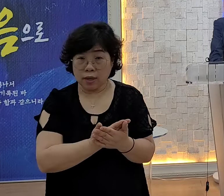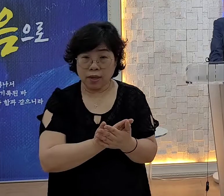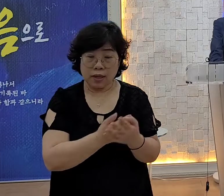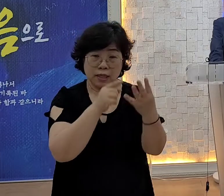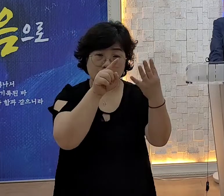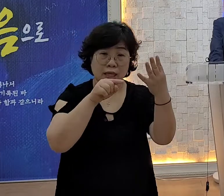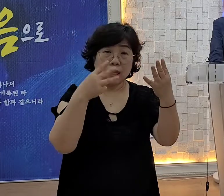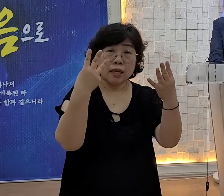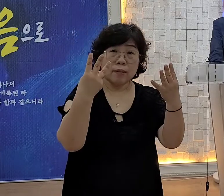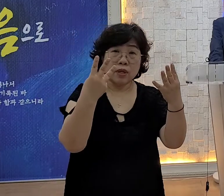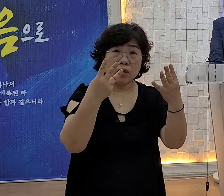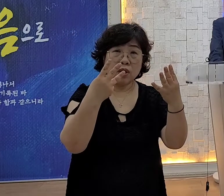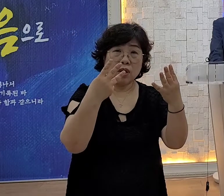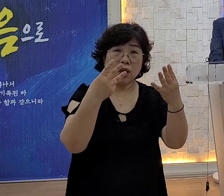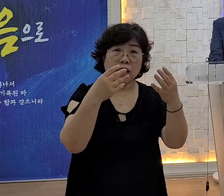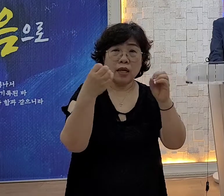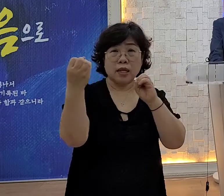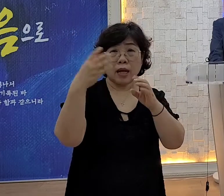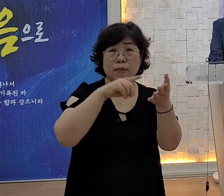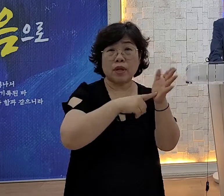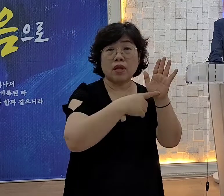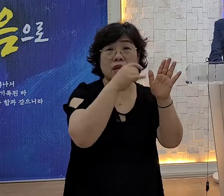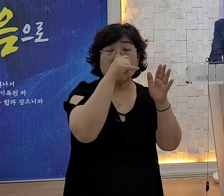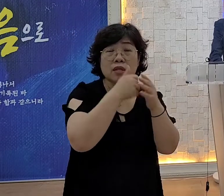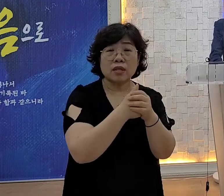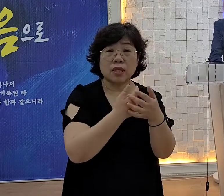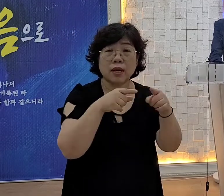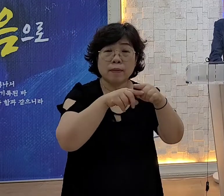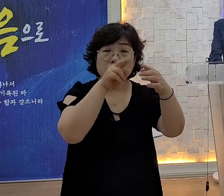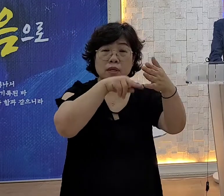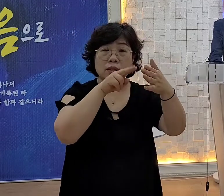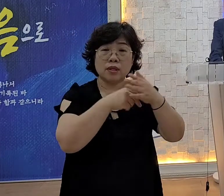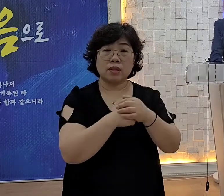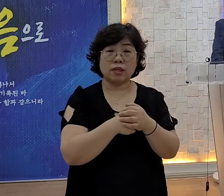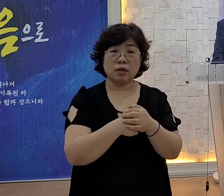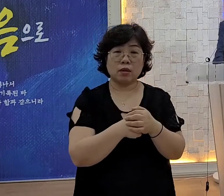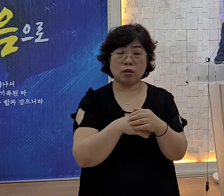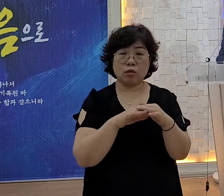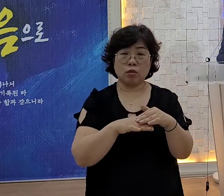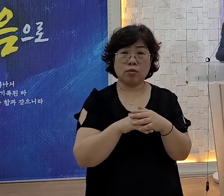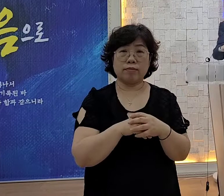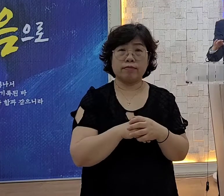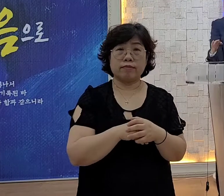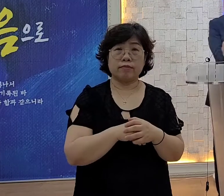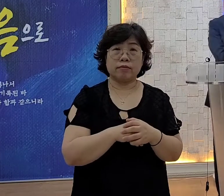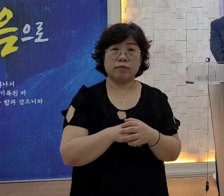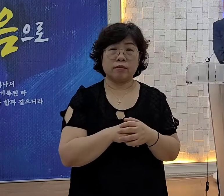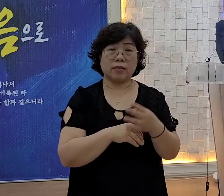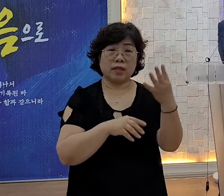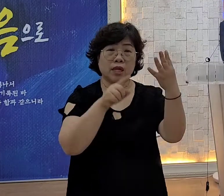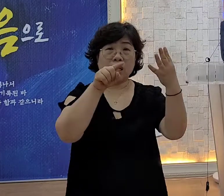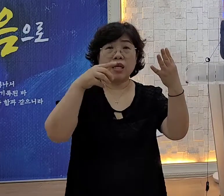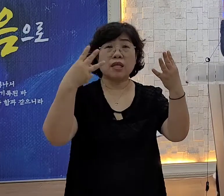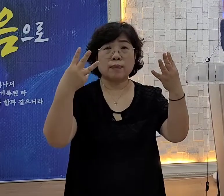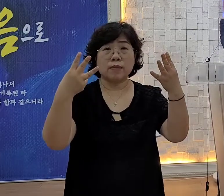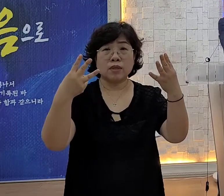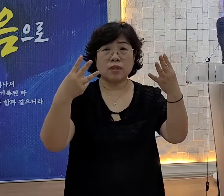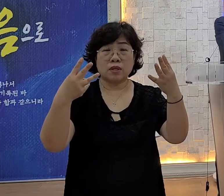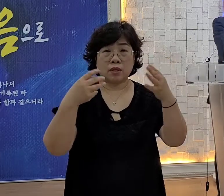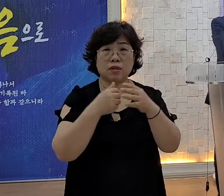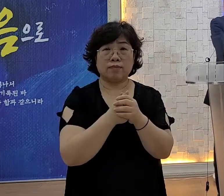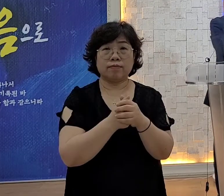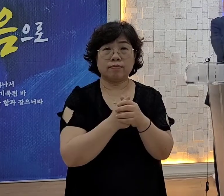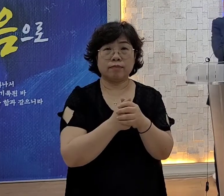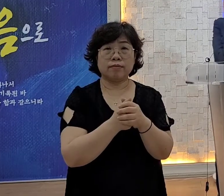3절에 보면 그 답이 나옵니다. 우리 3절을 우리 다 같이 한번 오늘 3절까지가 본문이잖아요. 이 3절이 핵심 구절이에요. 자,